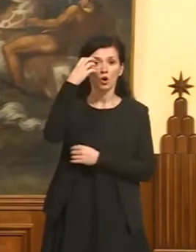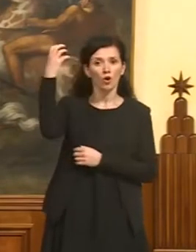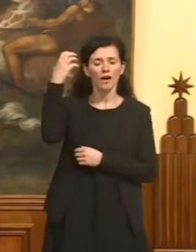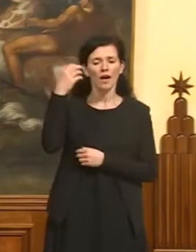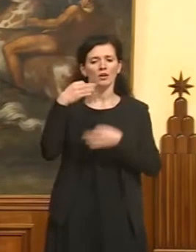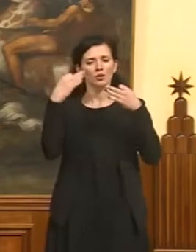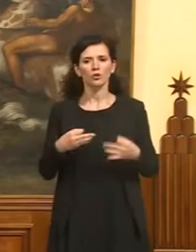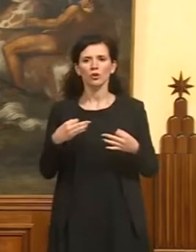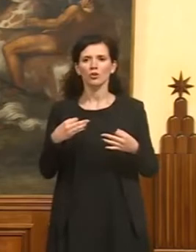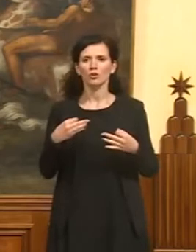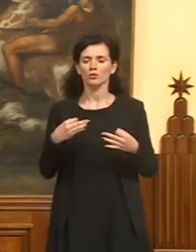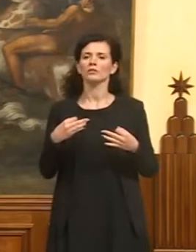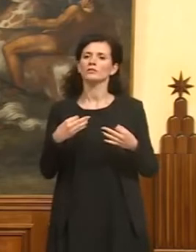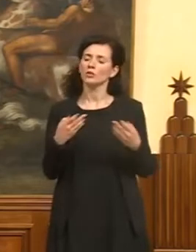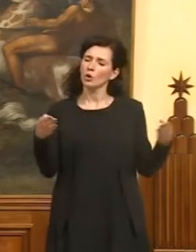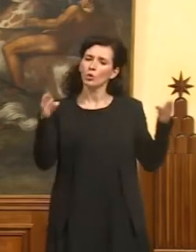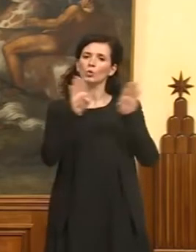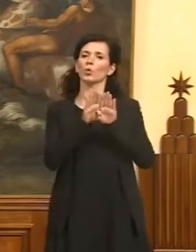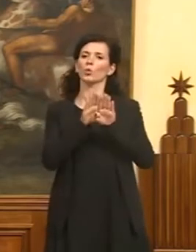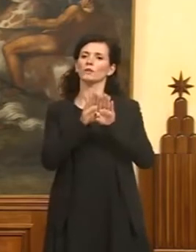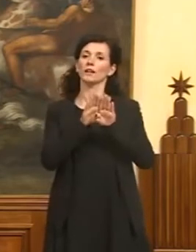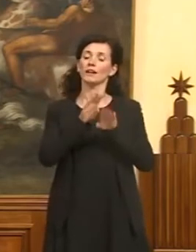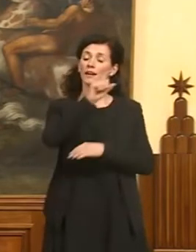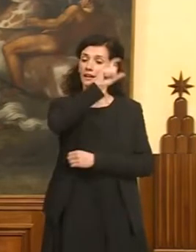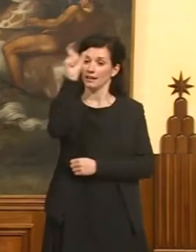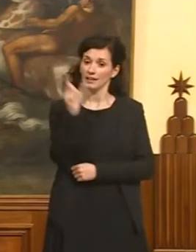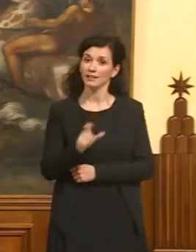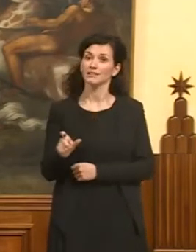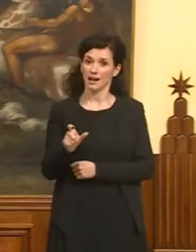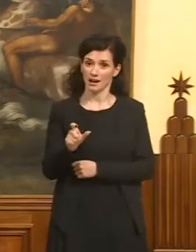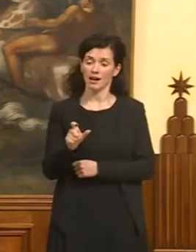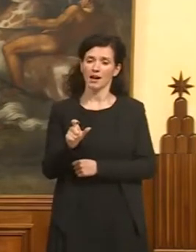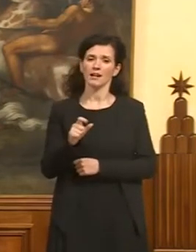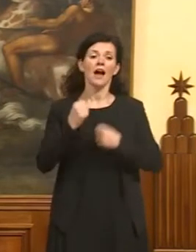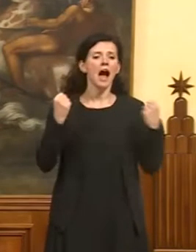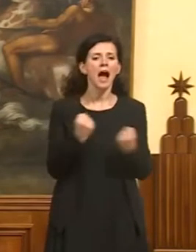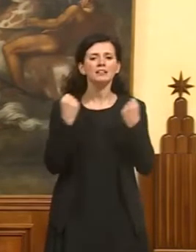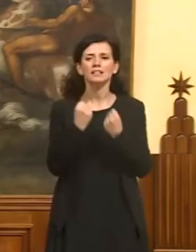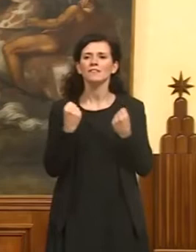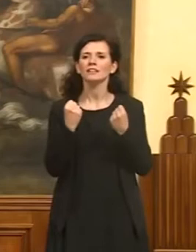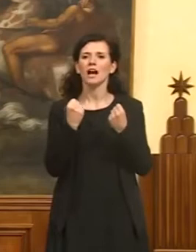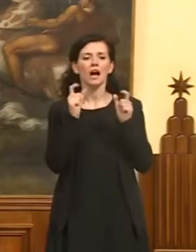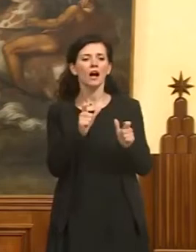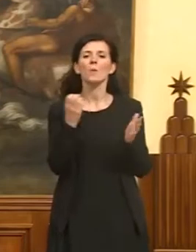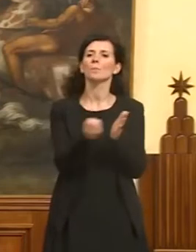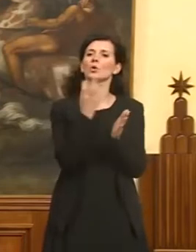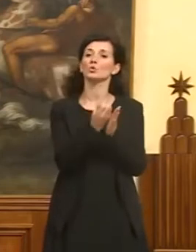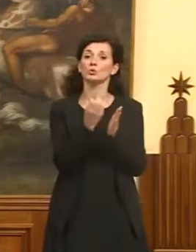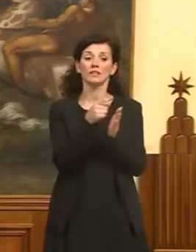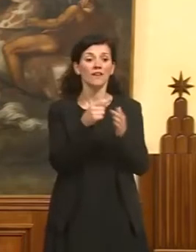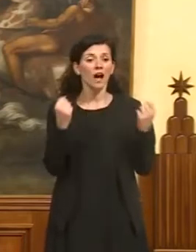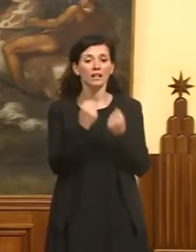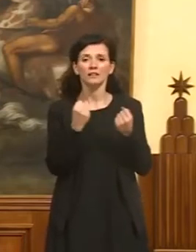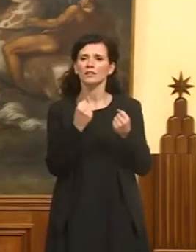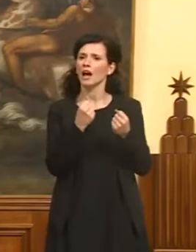di chiudere nell'intero territorio nazionale ogni attività produttiva che non sia